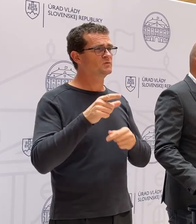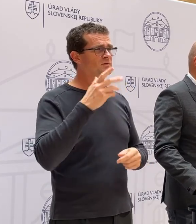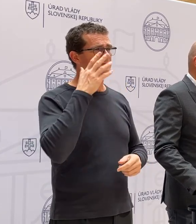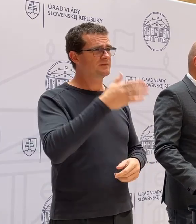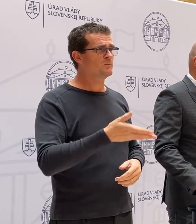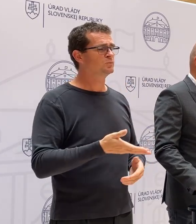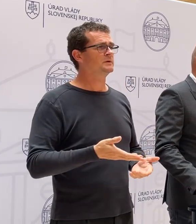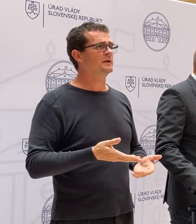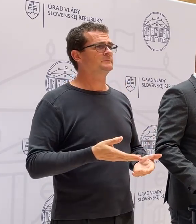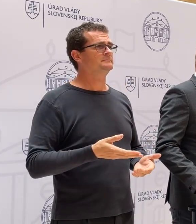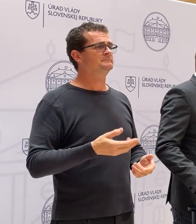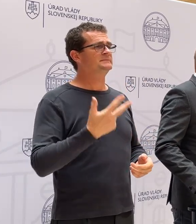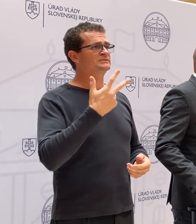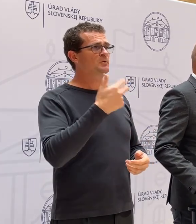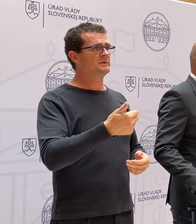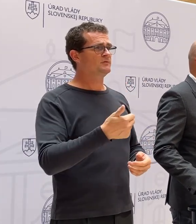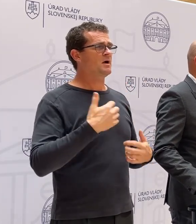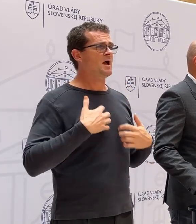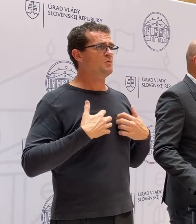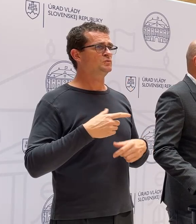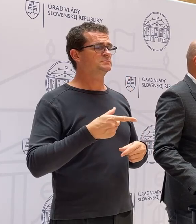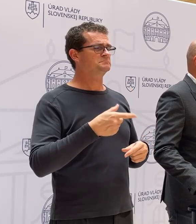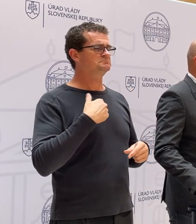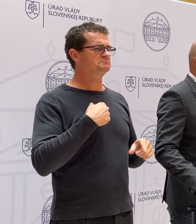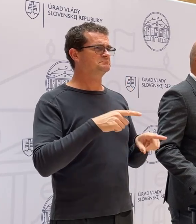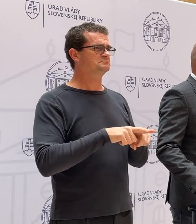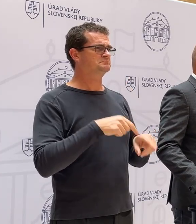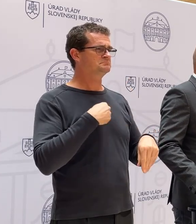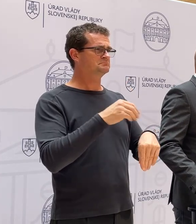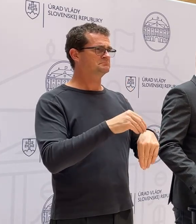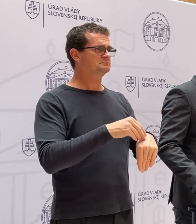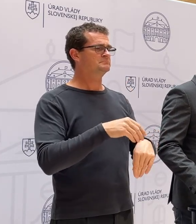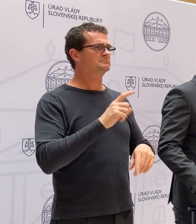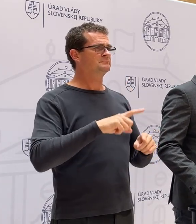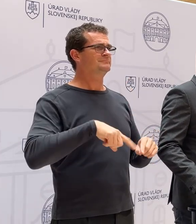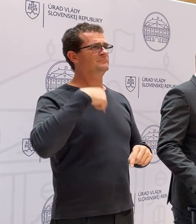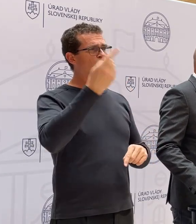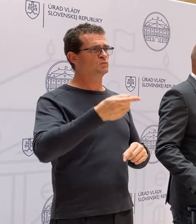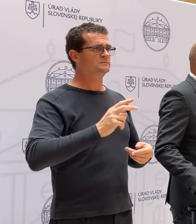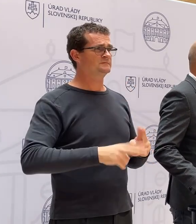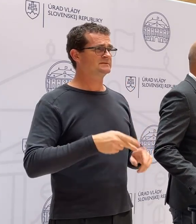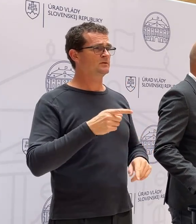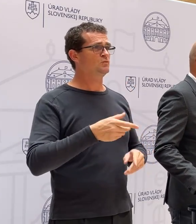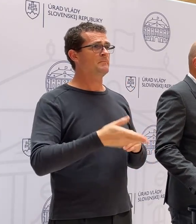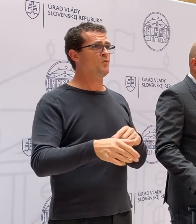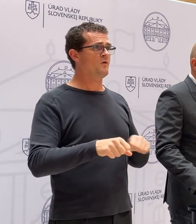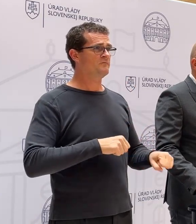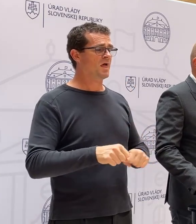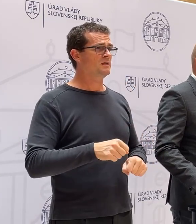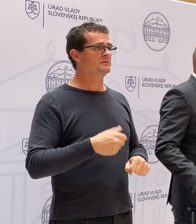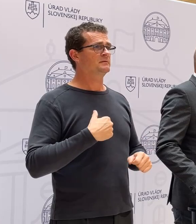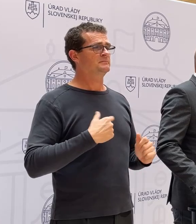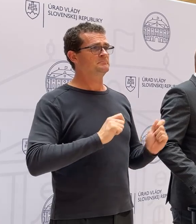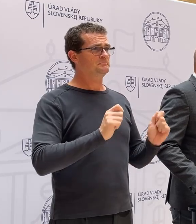nestane, tak 31. augusta, ako bolo avizované, to je vlastne budúcu stredu, po vláde